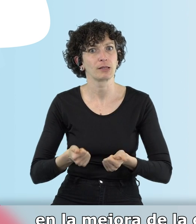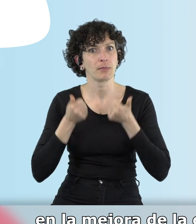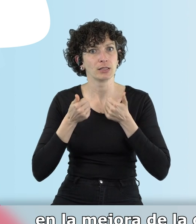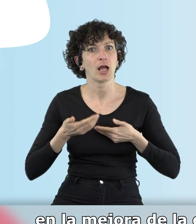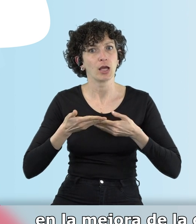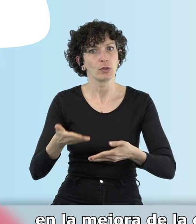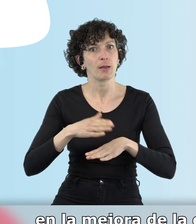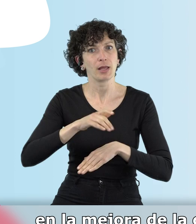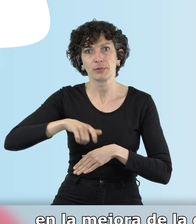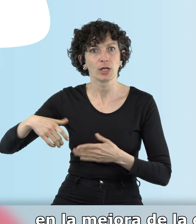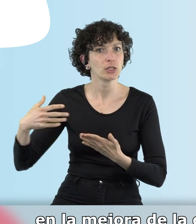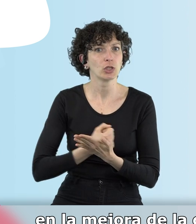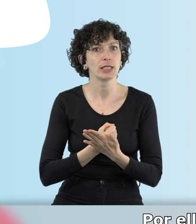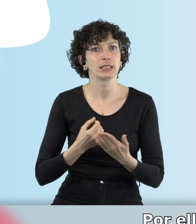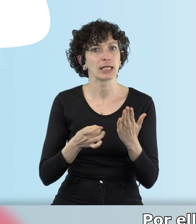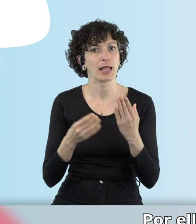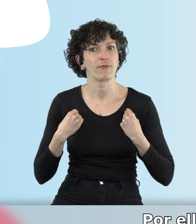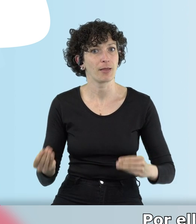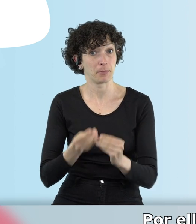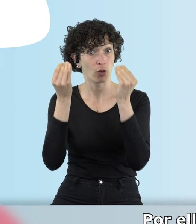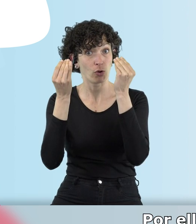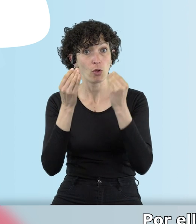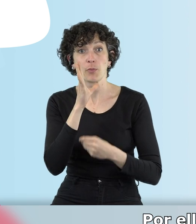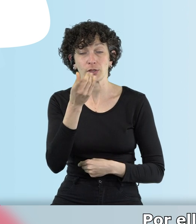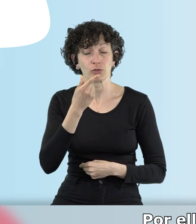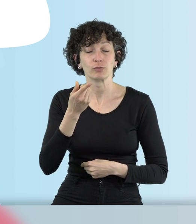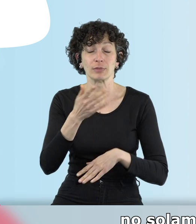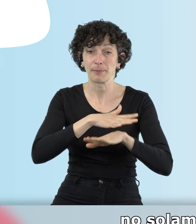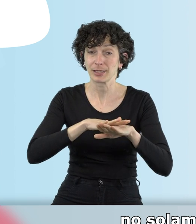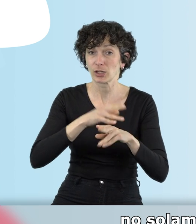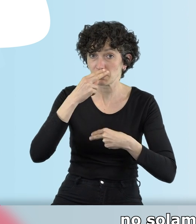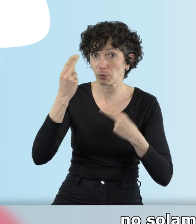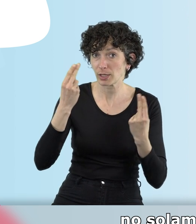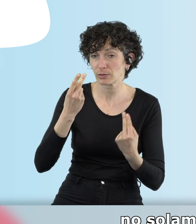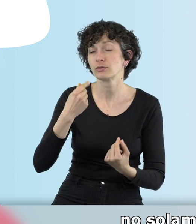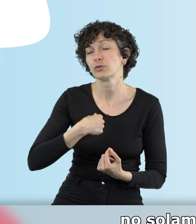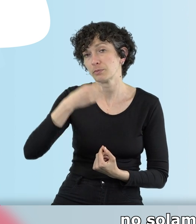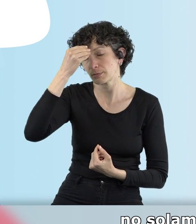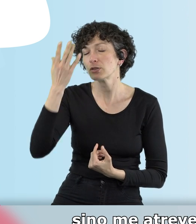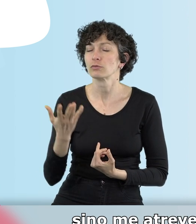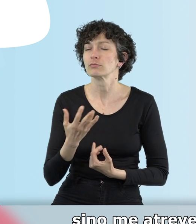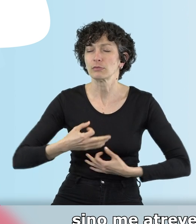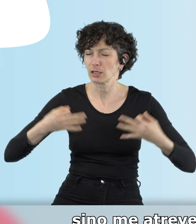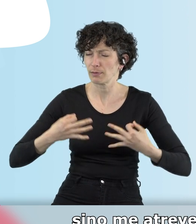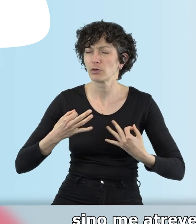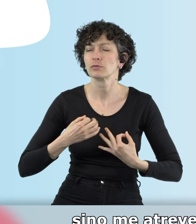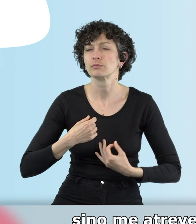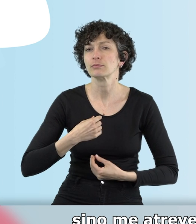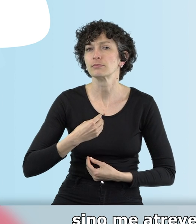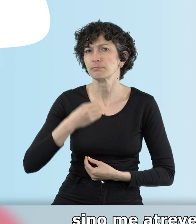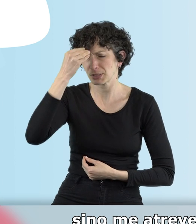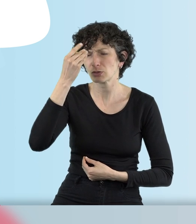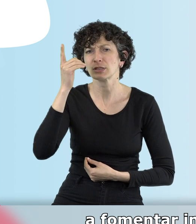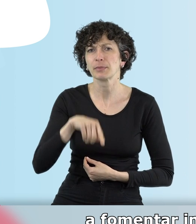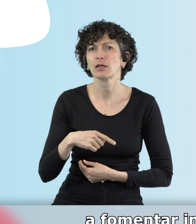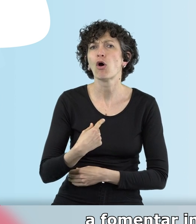en la mejora de la calidad de vida de todos sus miembros. Por ello, desde las administraciones públicas, no solamente creo que estamos legitimados, sino me atrevería a decir que